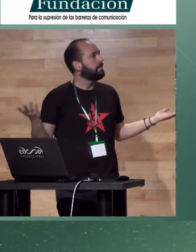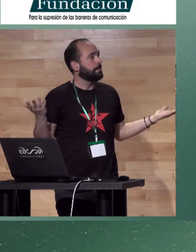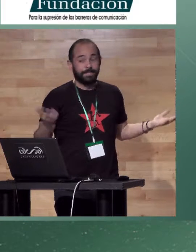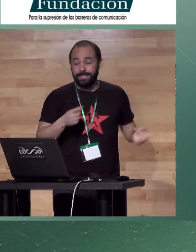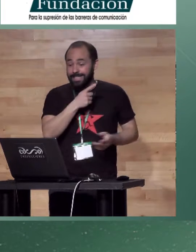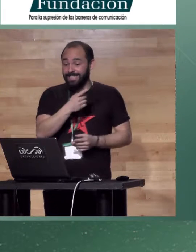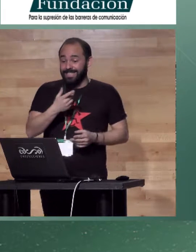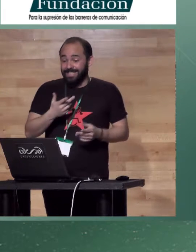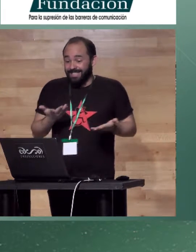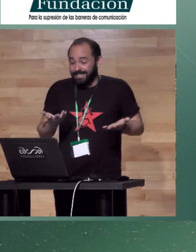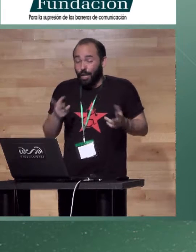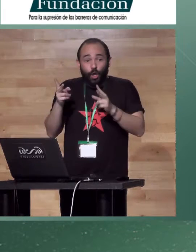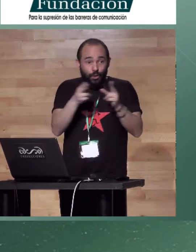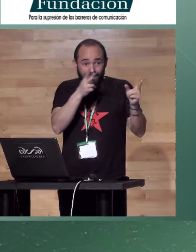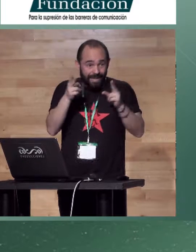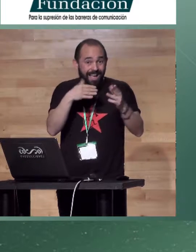Aprovecho para comentaros.